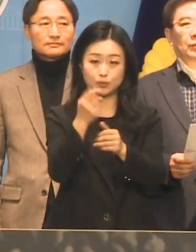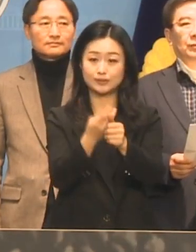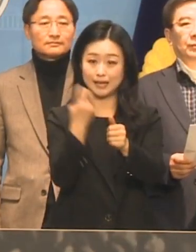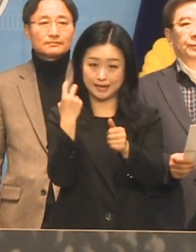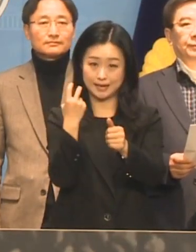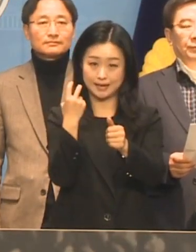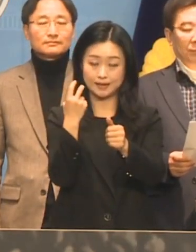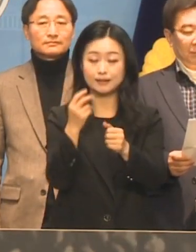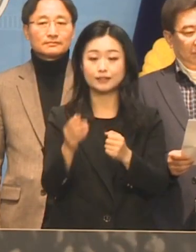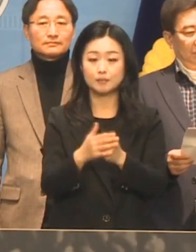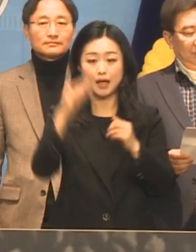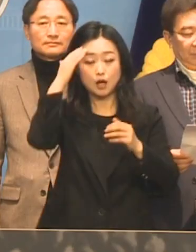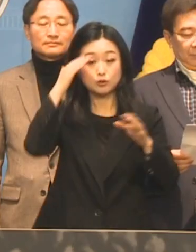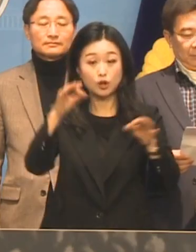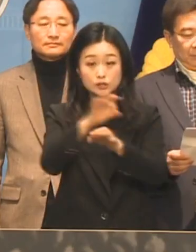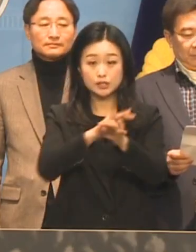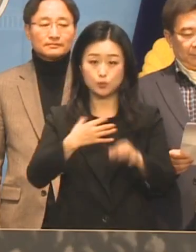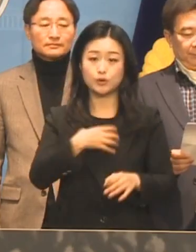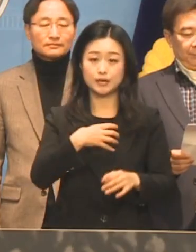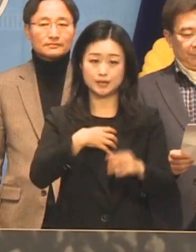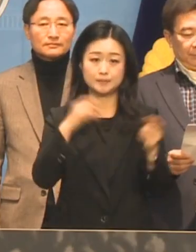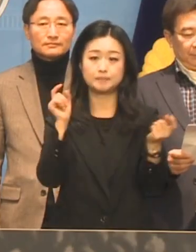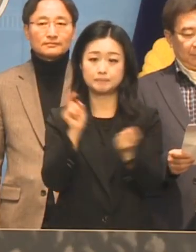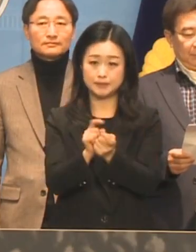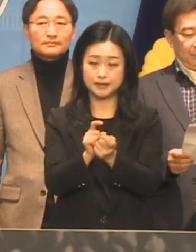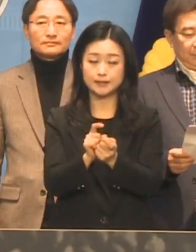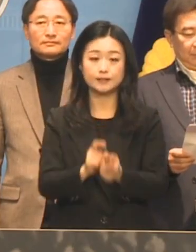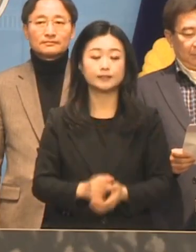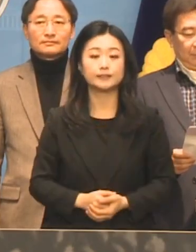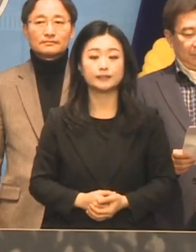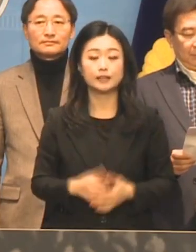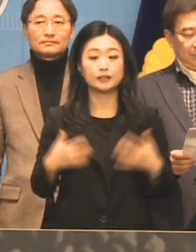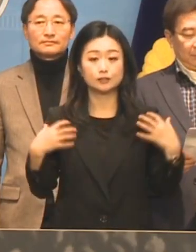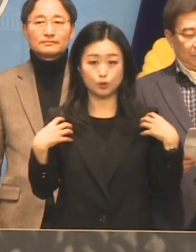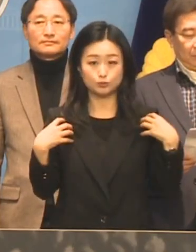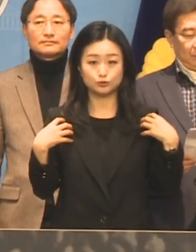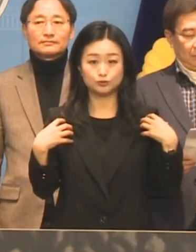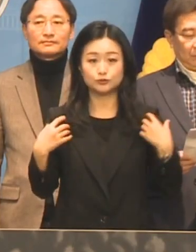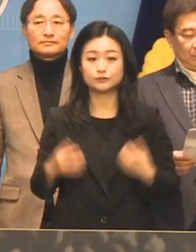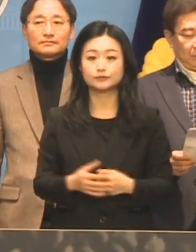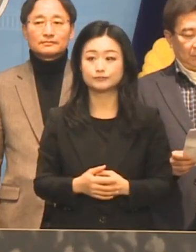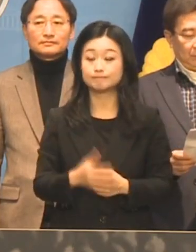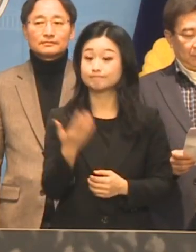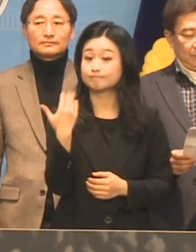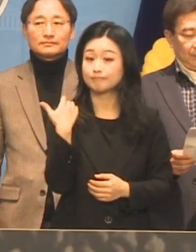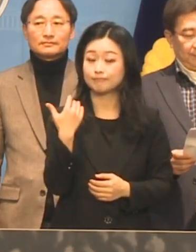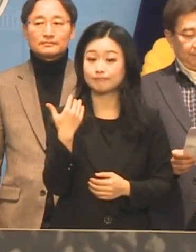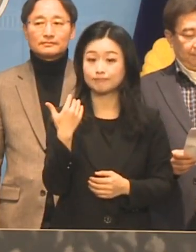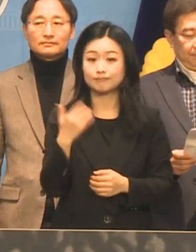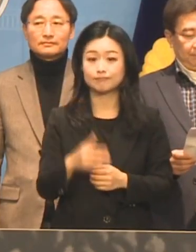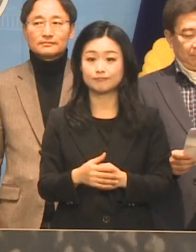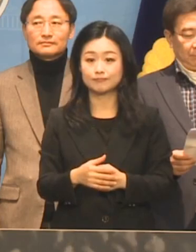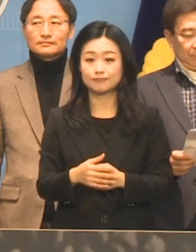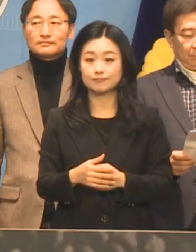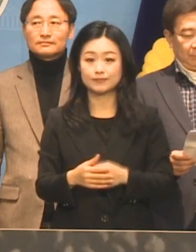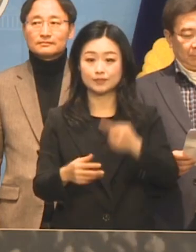여파로 한국 경제가 위기에 빠졌습니다. 정부는 지난 2일